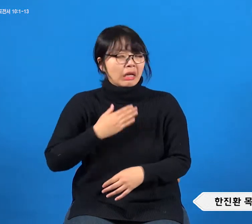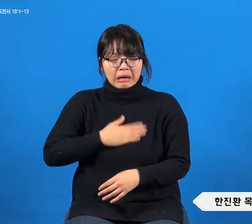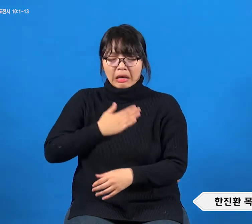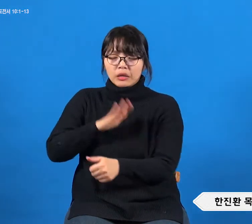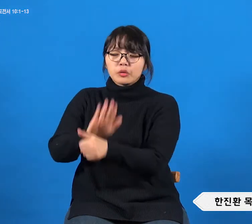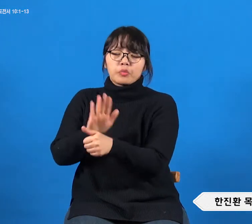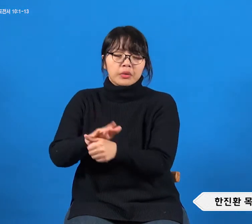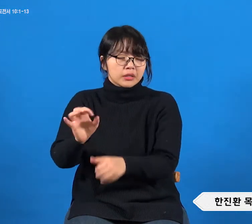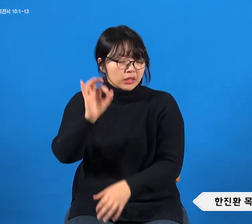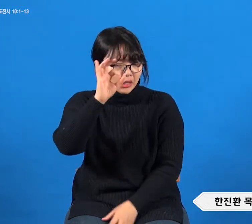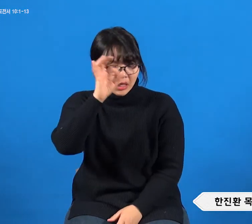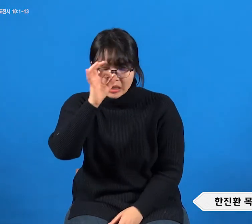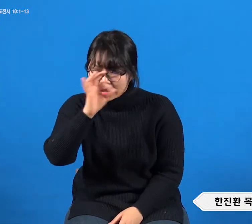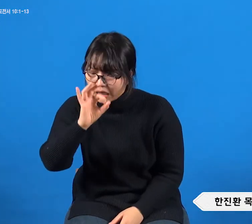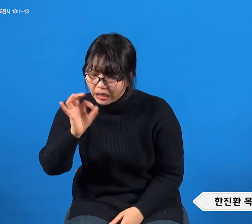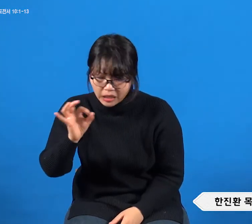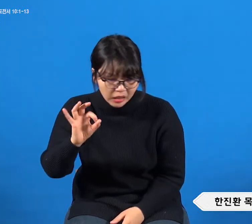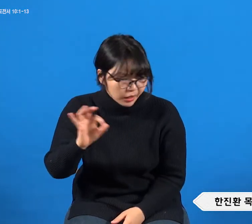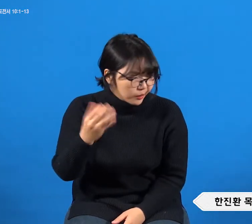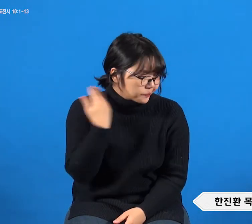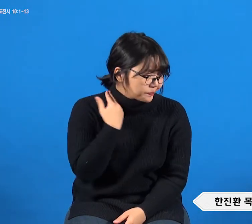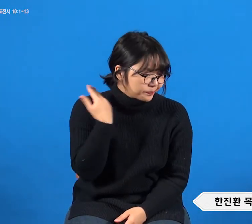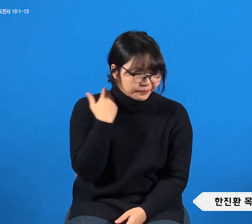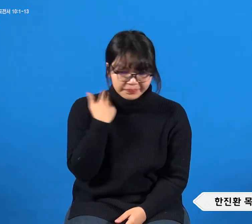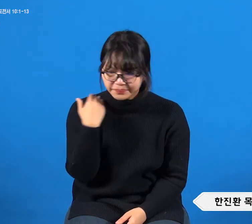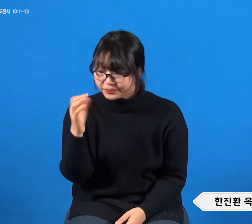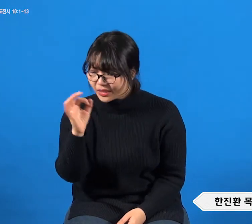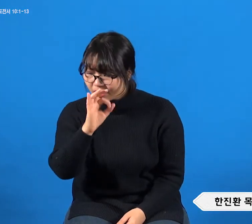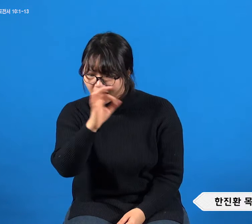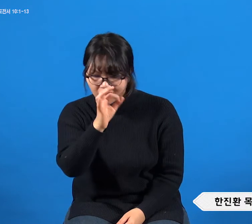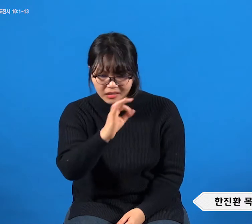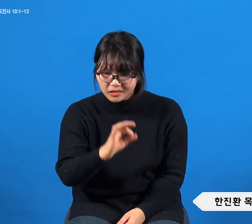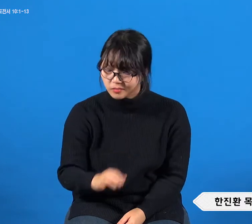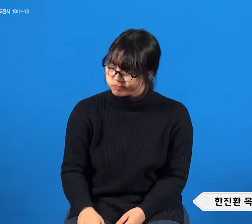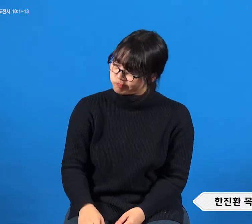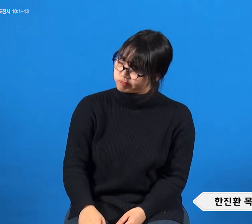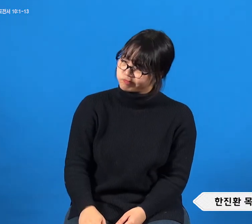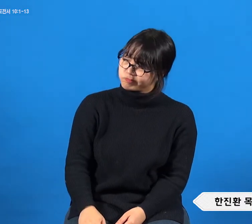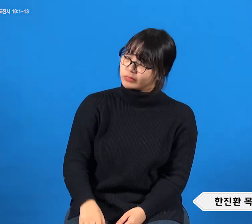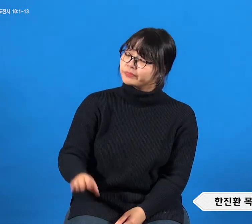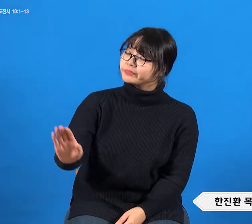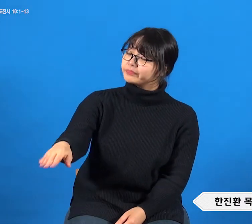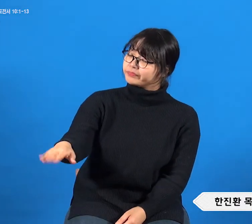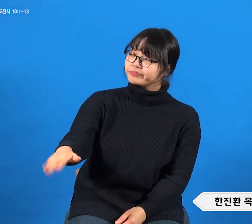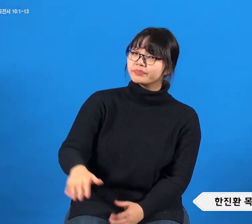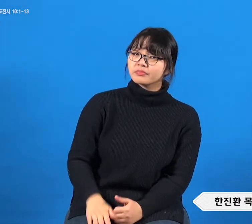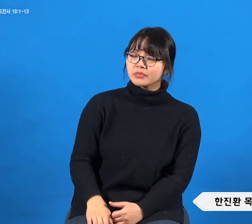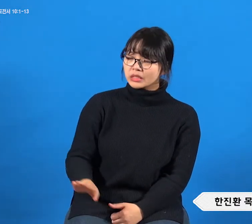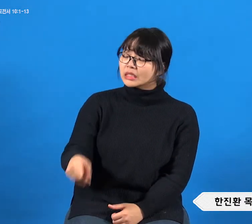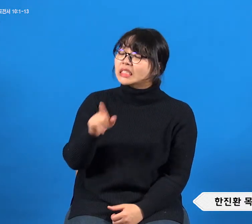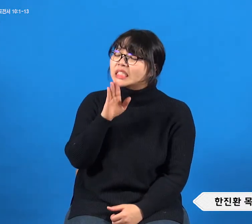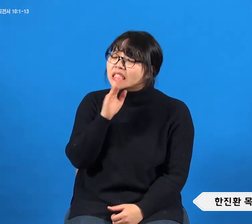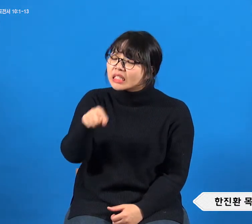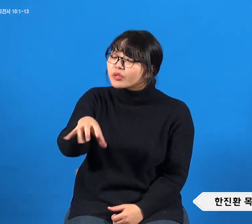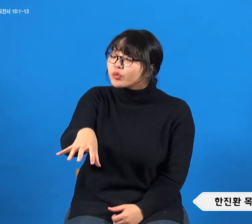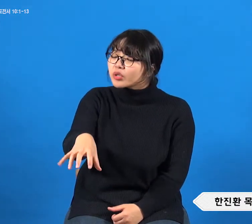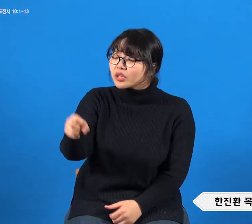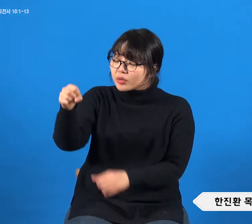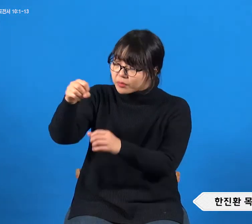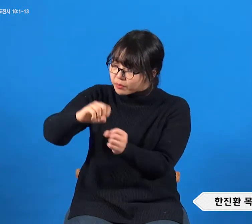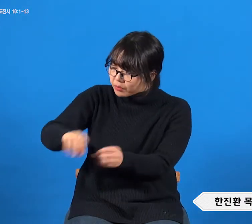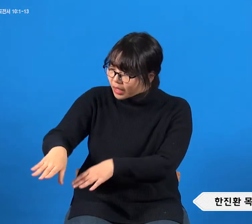도와주었습니다. 그런데 아무리 찾아도 보이지가 않습니다. 행인이 그 사람에게 정말 여기서 떨어뜨린